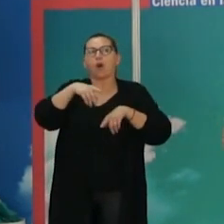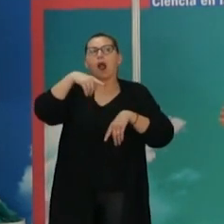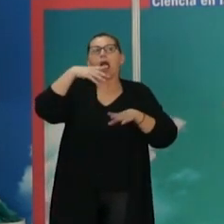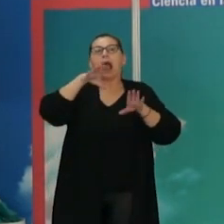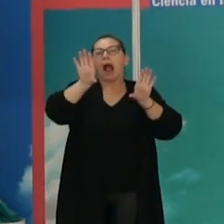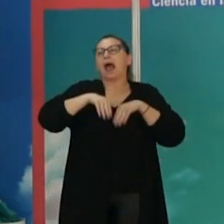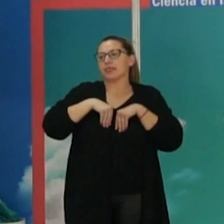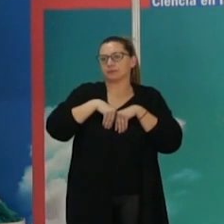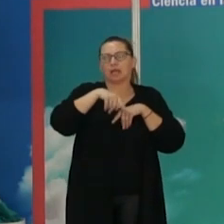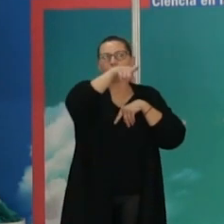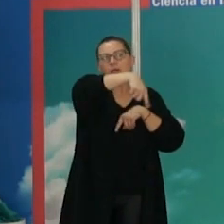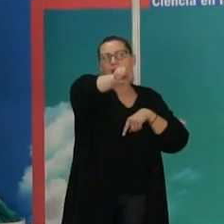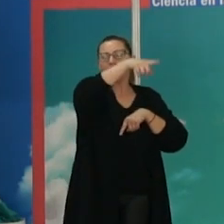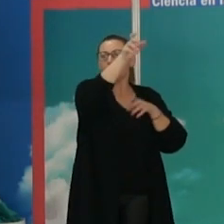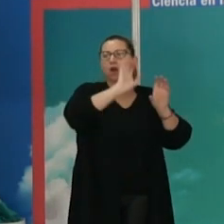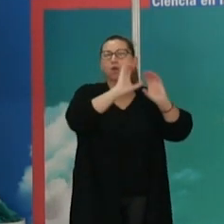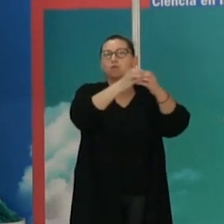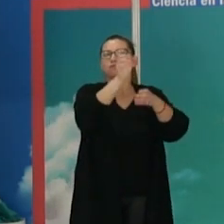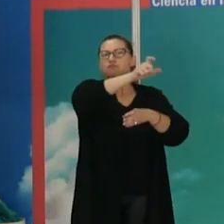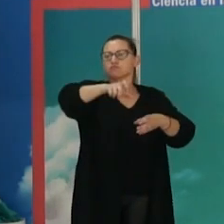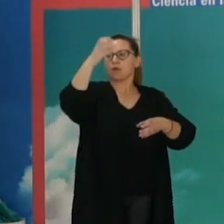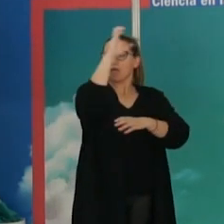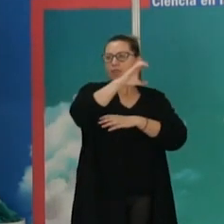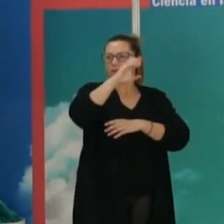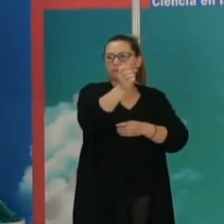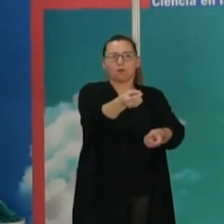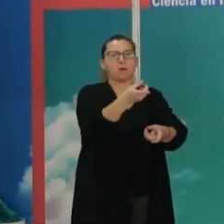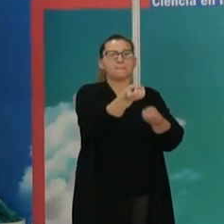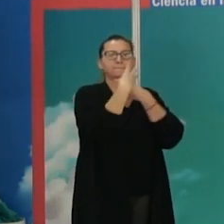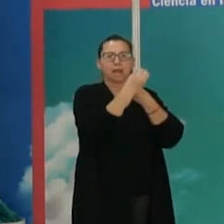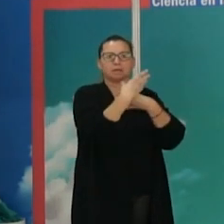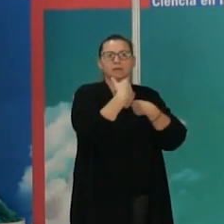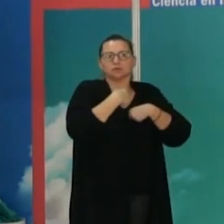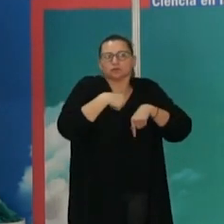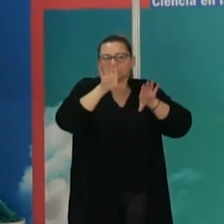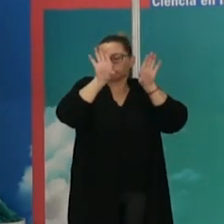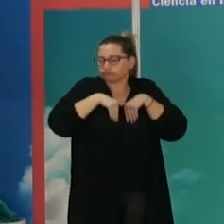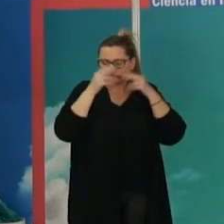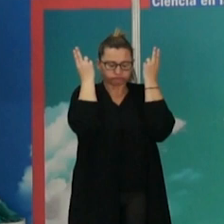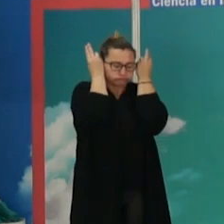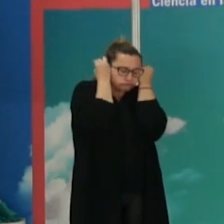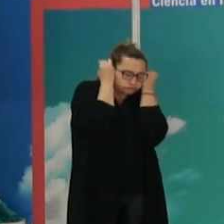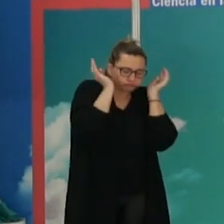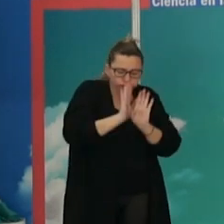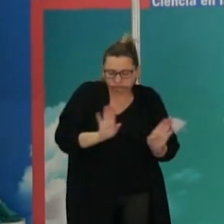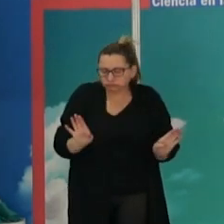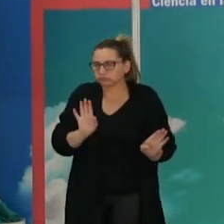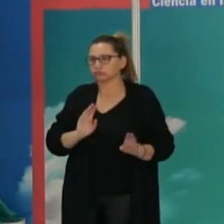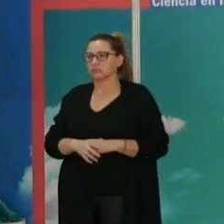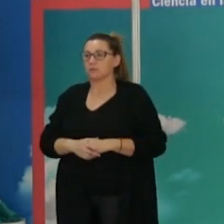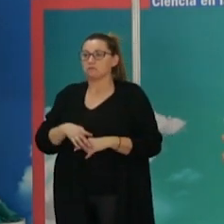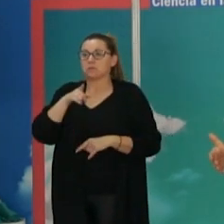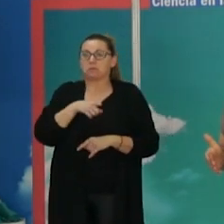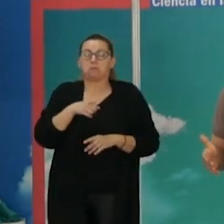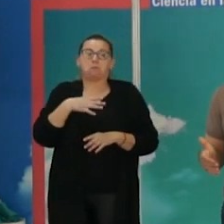Por lo tanto, de dirimir si estas cuestiones son fácticas o valorativas es importante porque puede ser